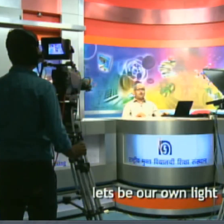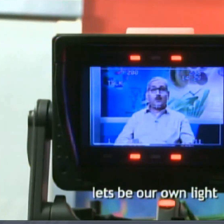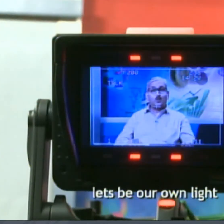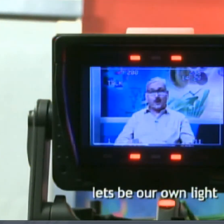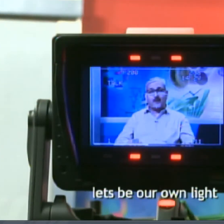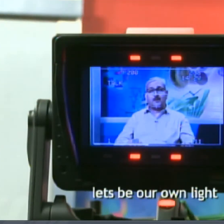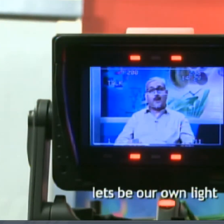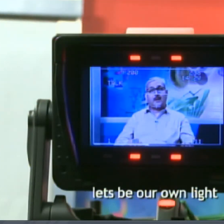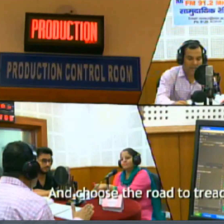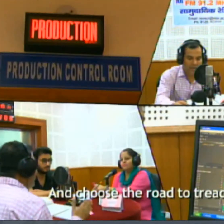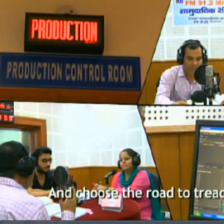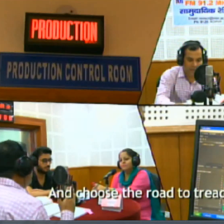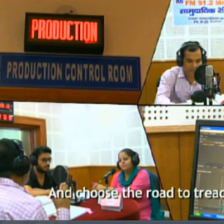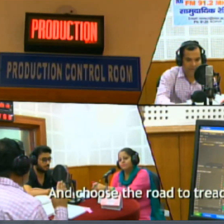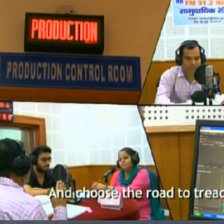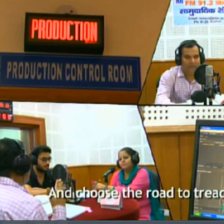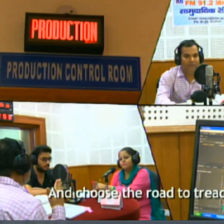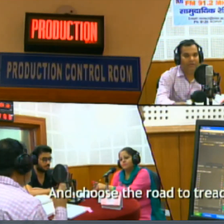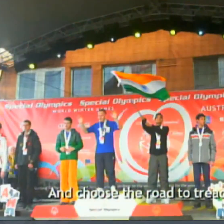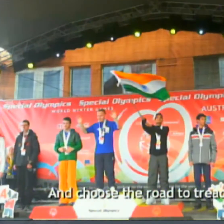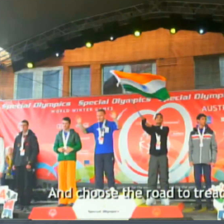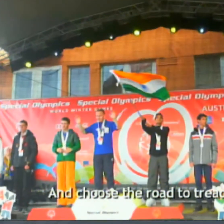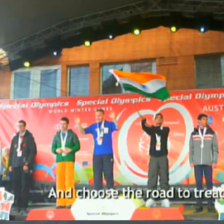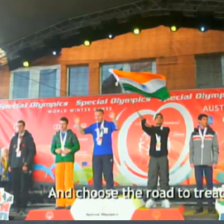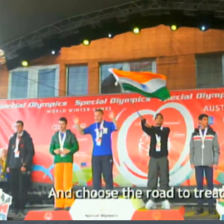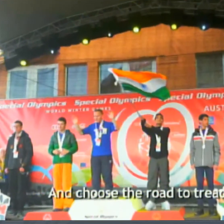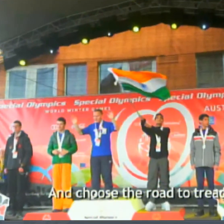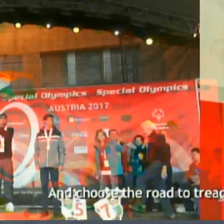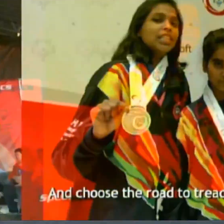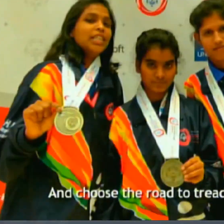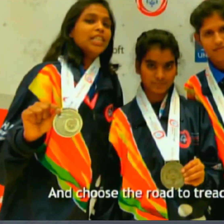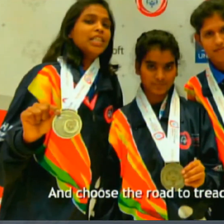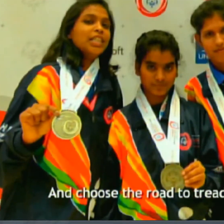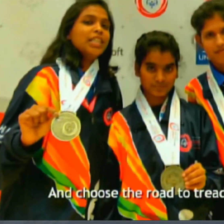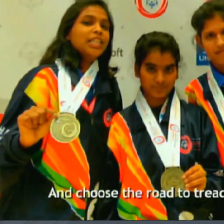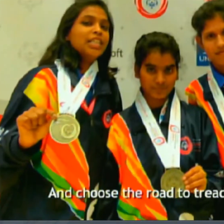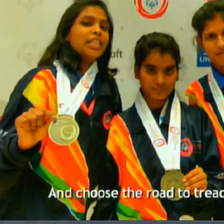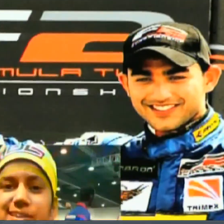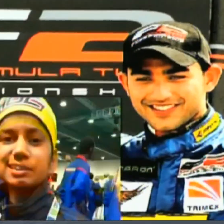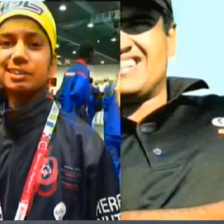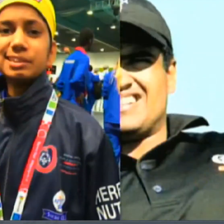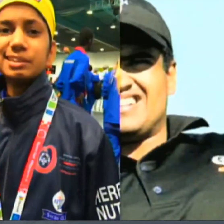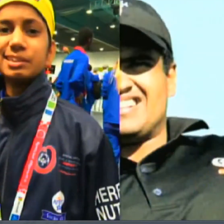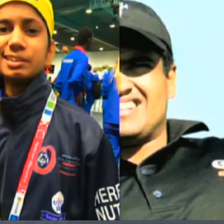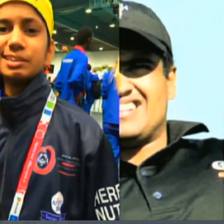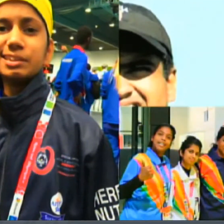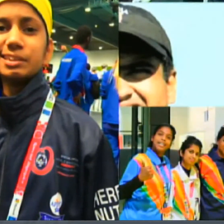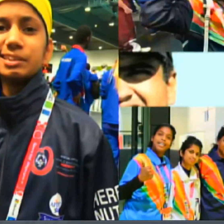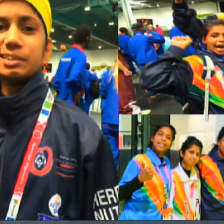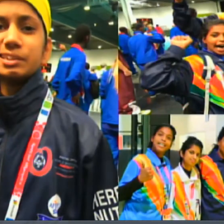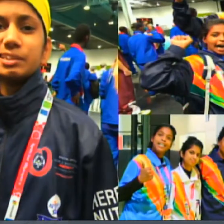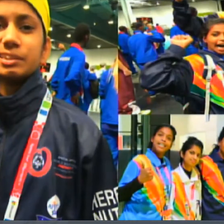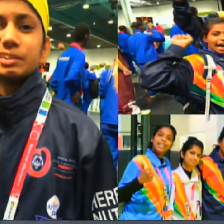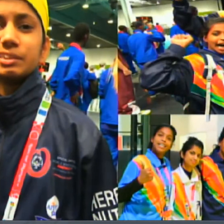बने, हम अपना रास्ता स्वयं चुने। कोई मन